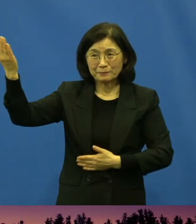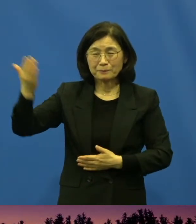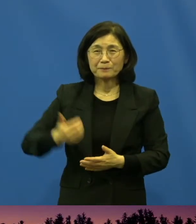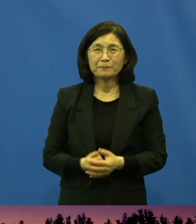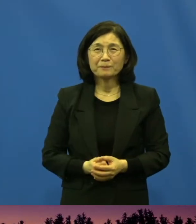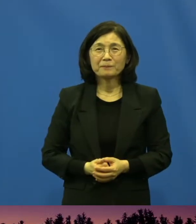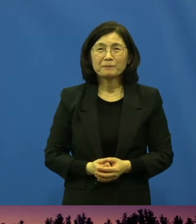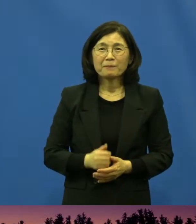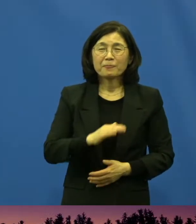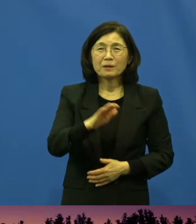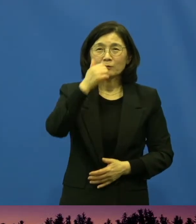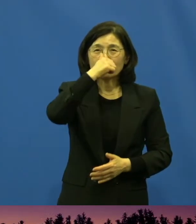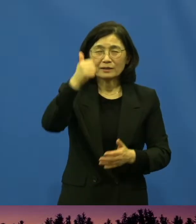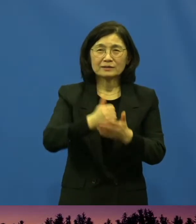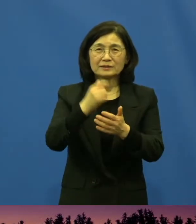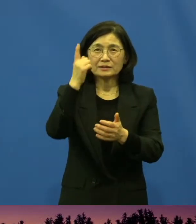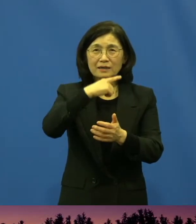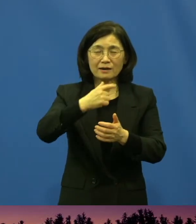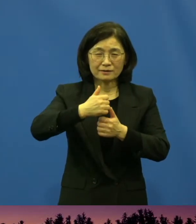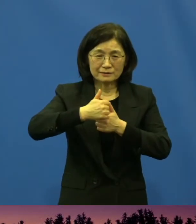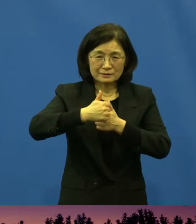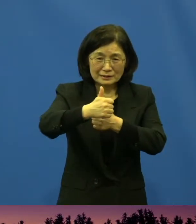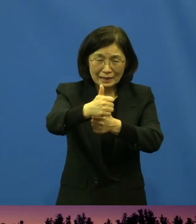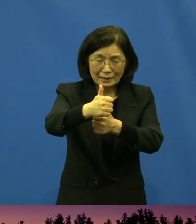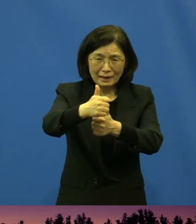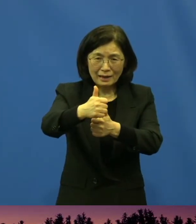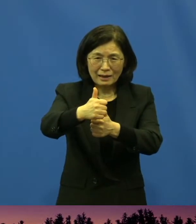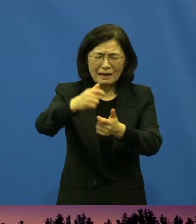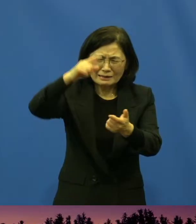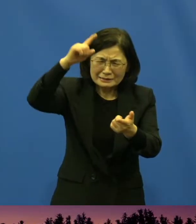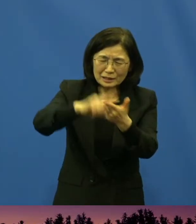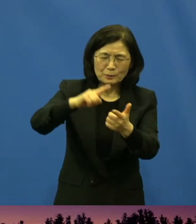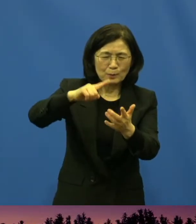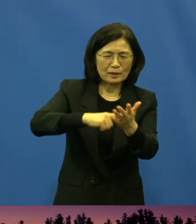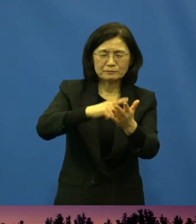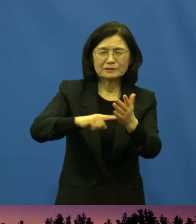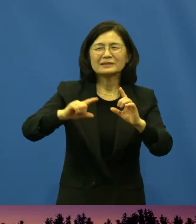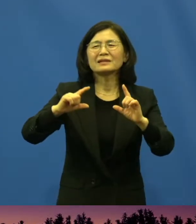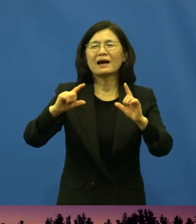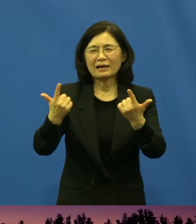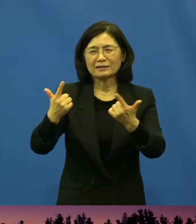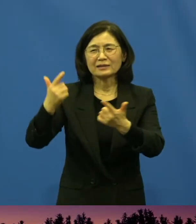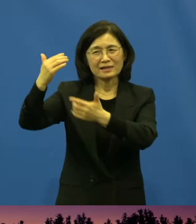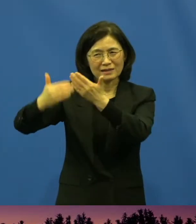우리의 죄악을 따라 우리에게 그대로 갚지는 아니하셨으나.